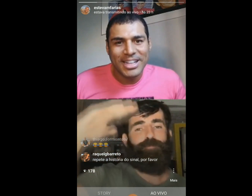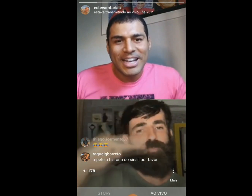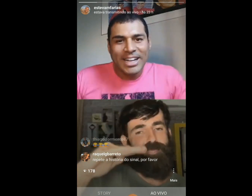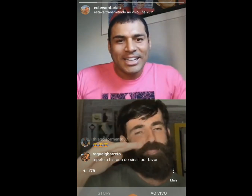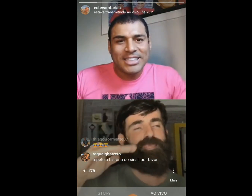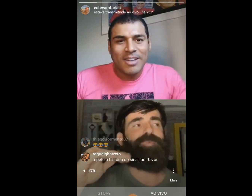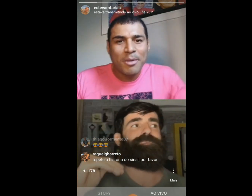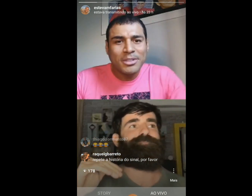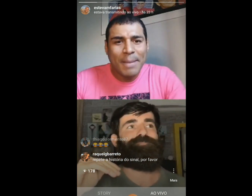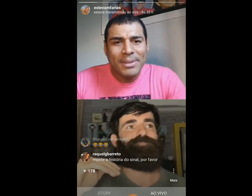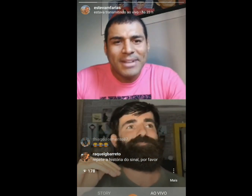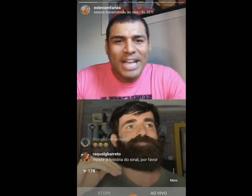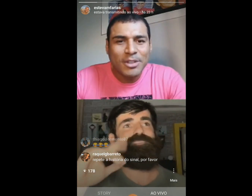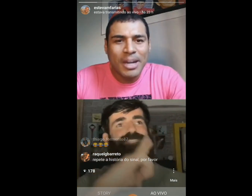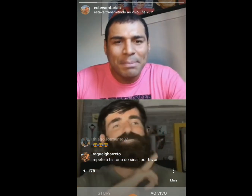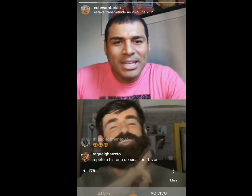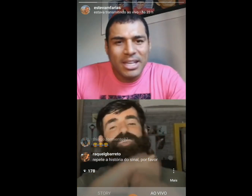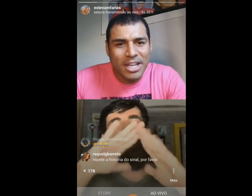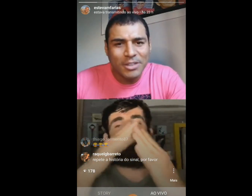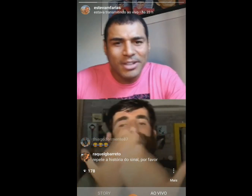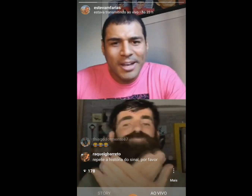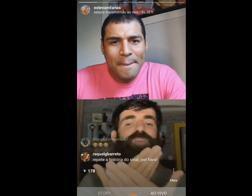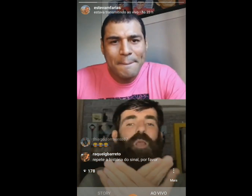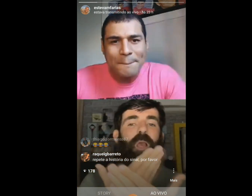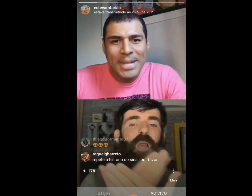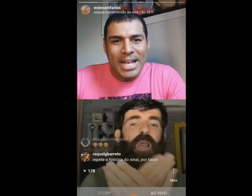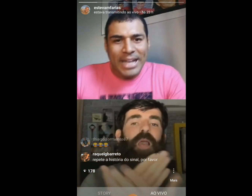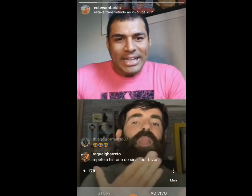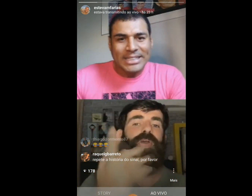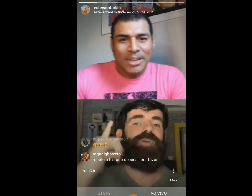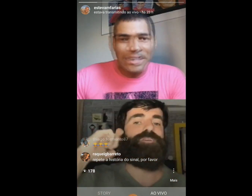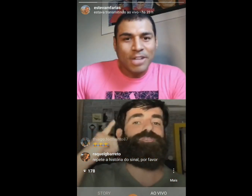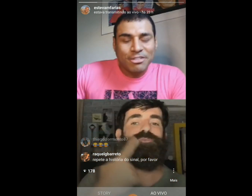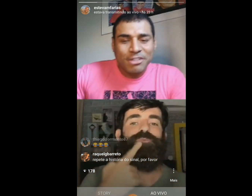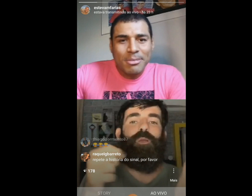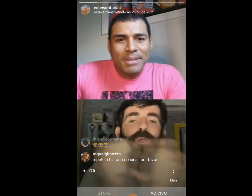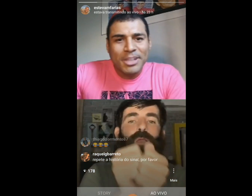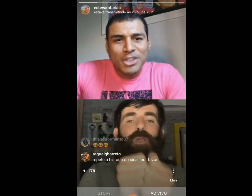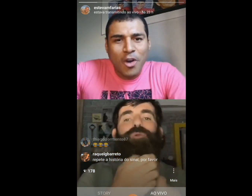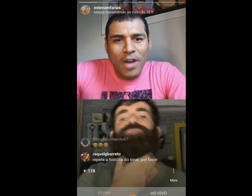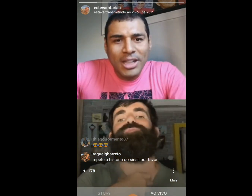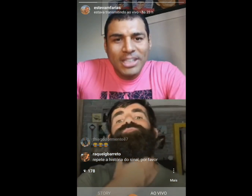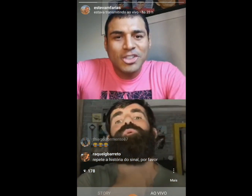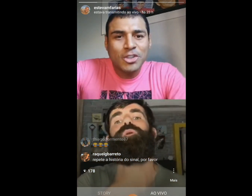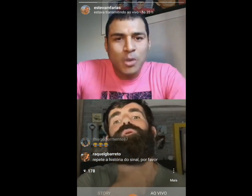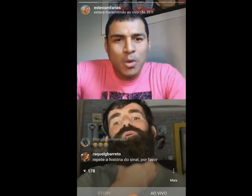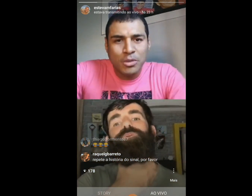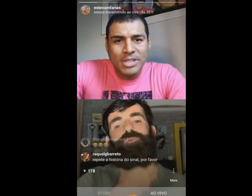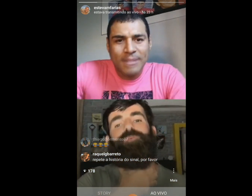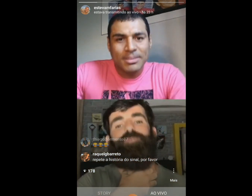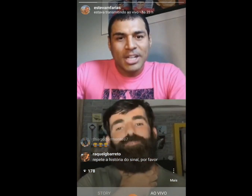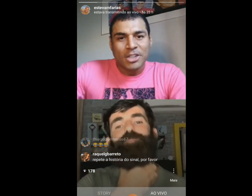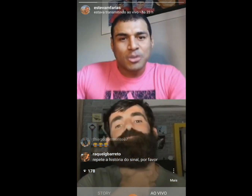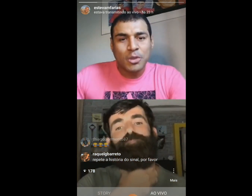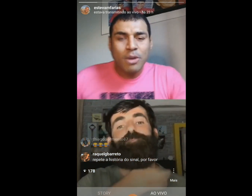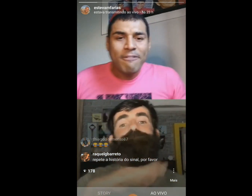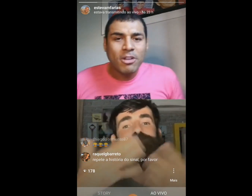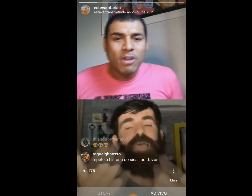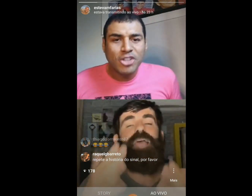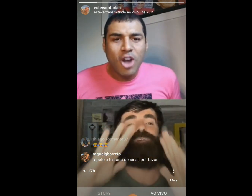Então, quando eu era pequeno, tinha escola de surdos junto com fonoaudiólogo. E